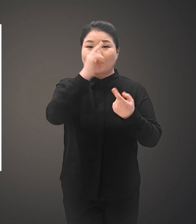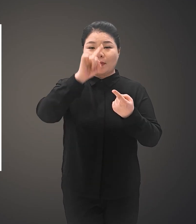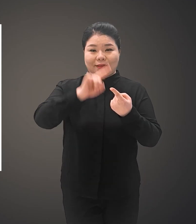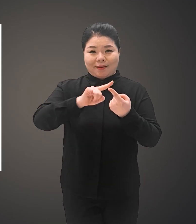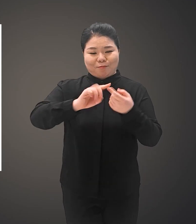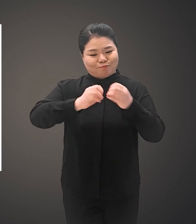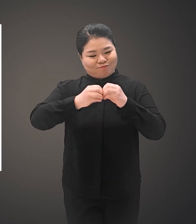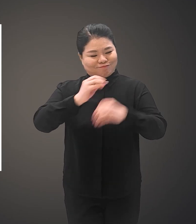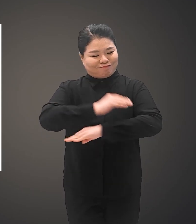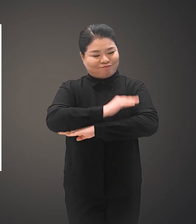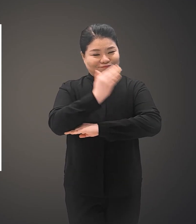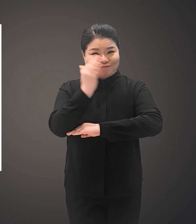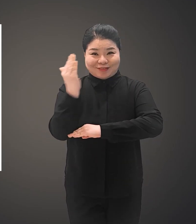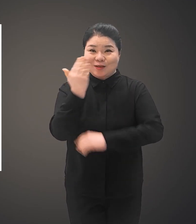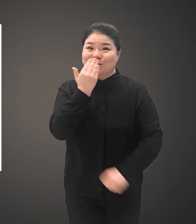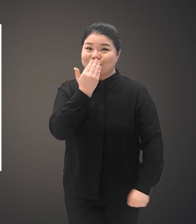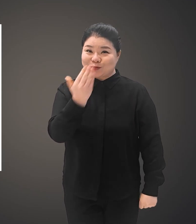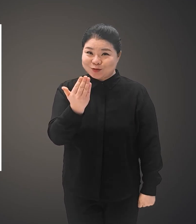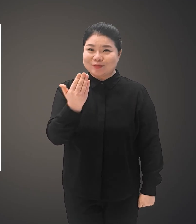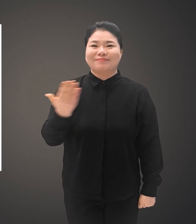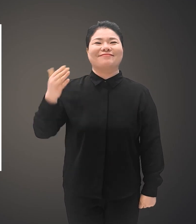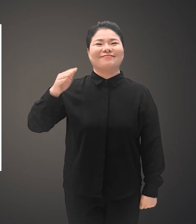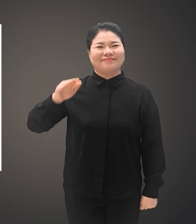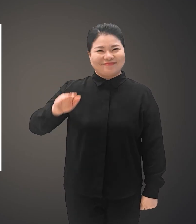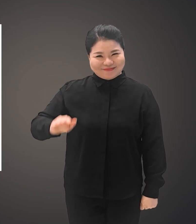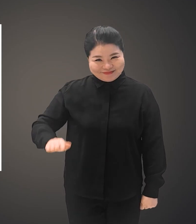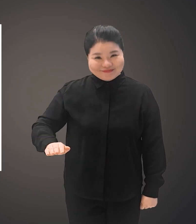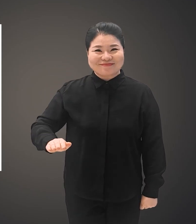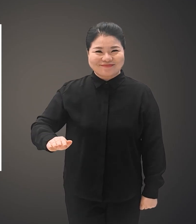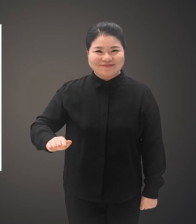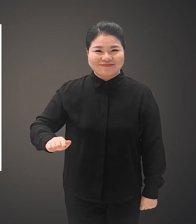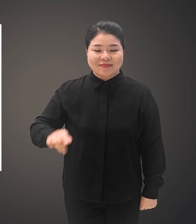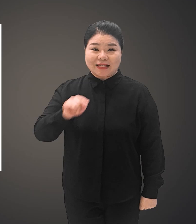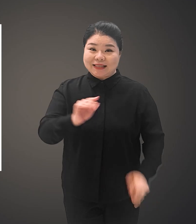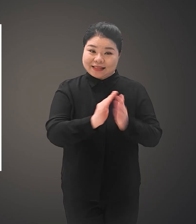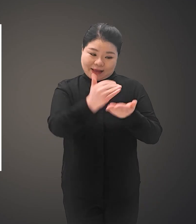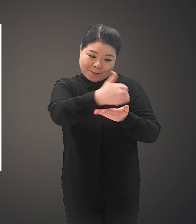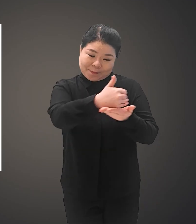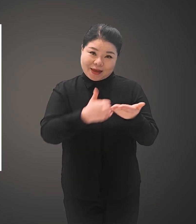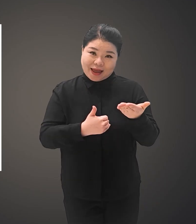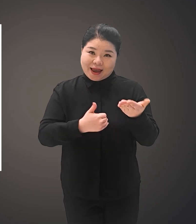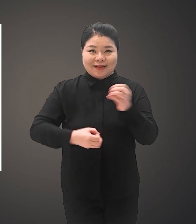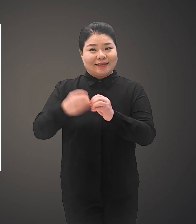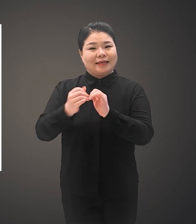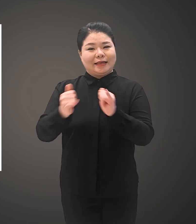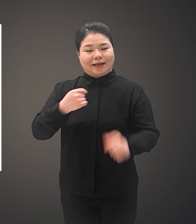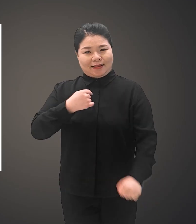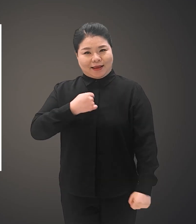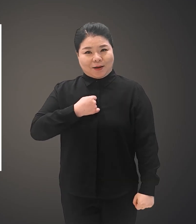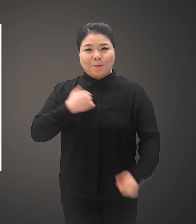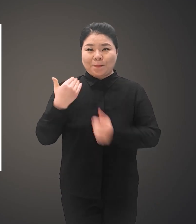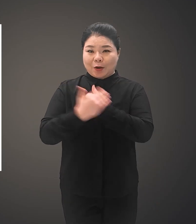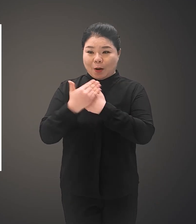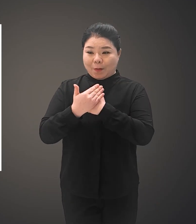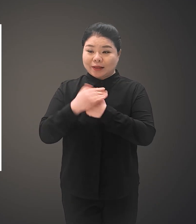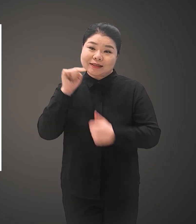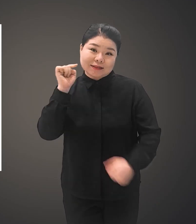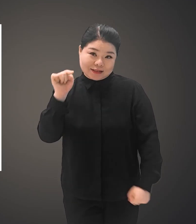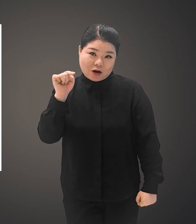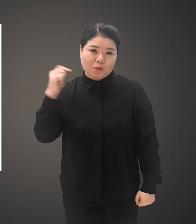대한 엉뚱한 이야기일 수도 있지만 이 책에는 시인 자신이 위로받는 대상뿐만